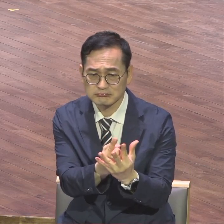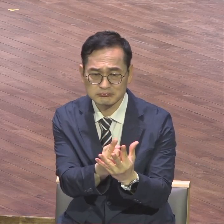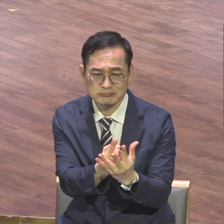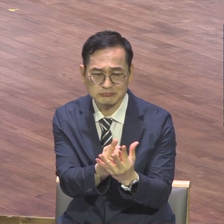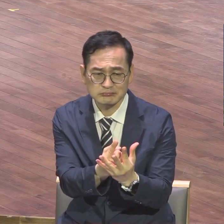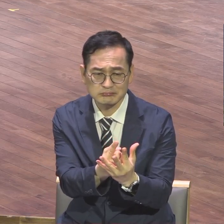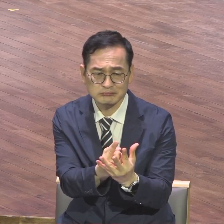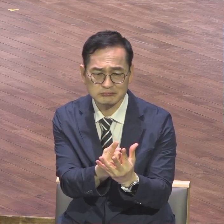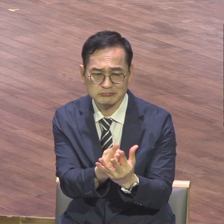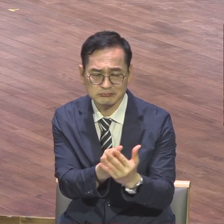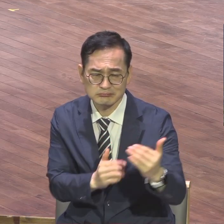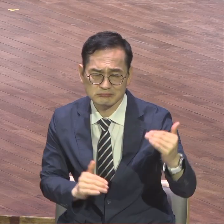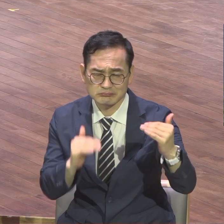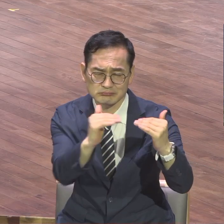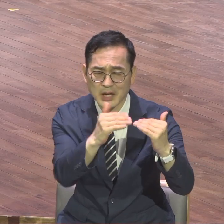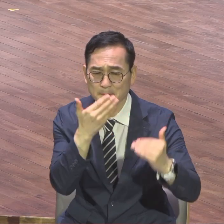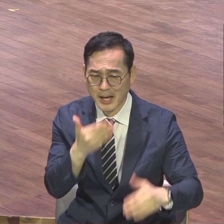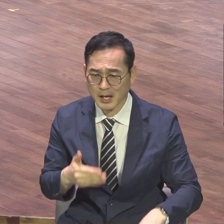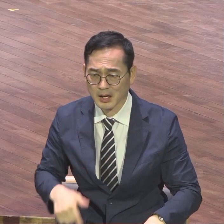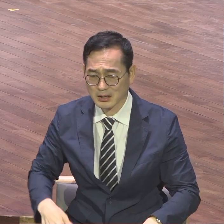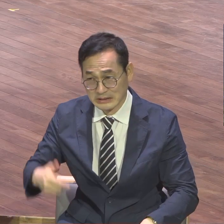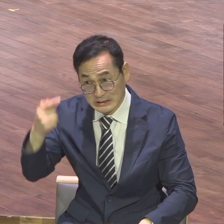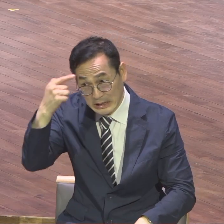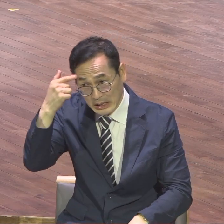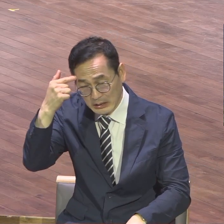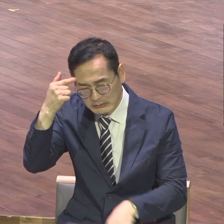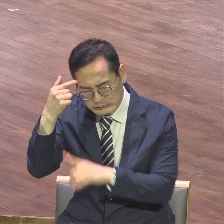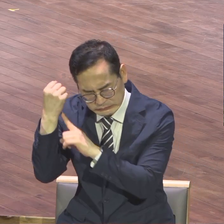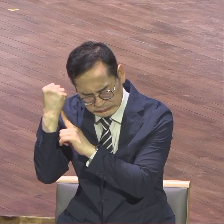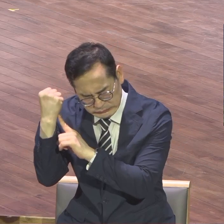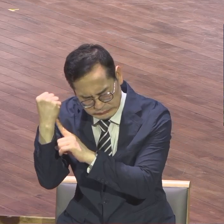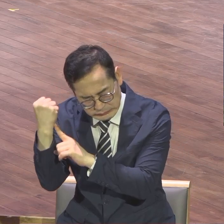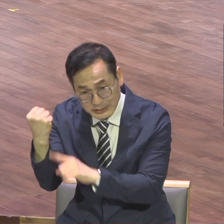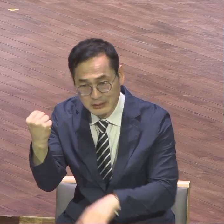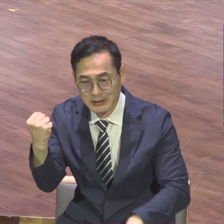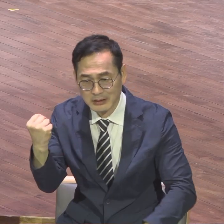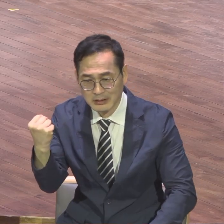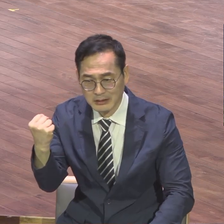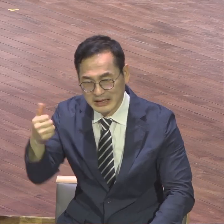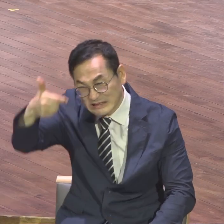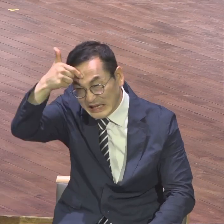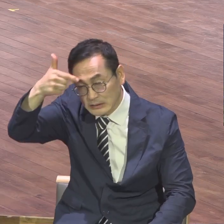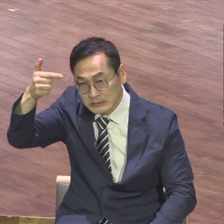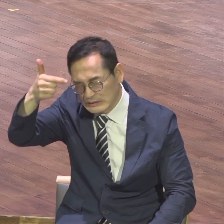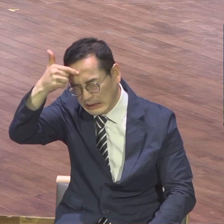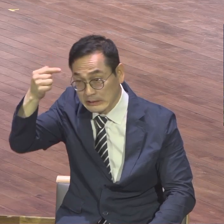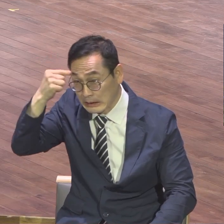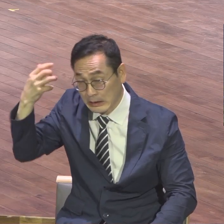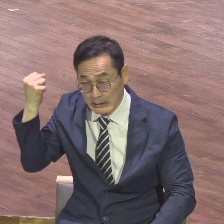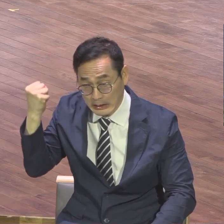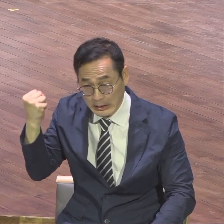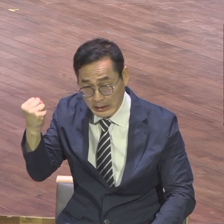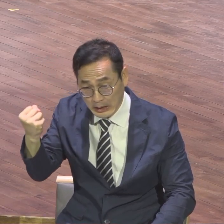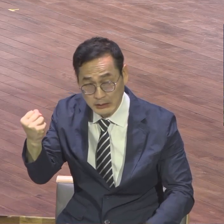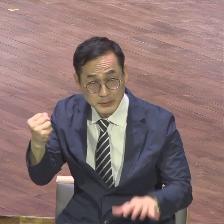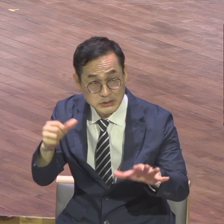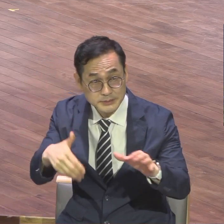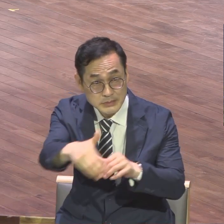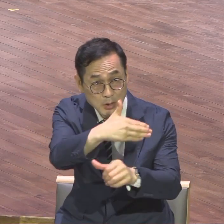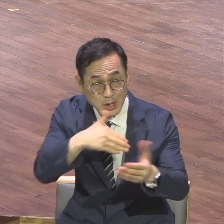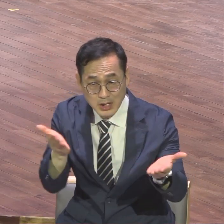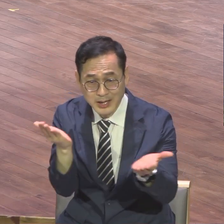자기 생각이 못 빠져나와. 자기 고정관념에서 못 빠져나와. 그러면 더 발전이 없지요. 도태되어 버립니다.